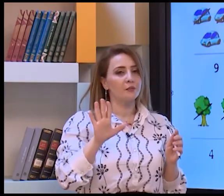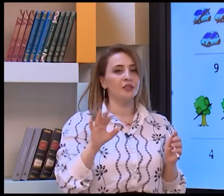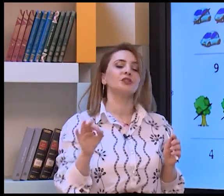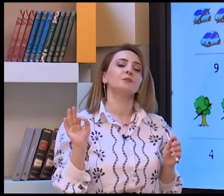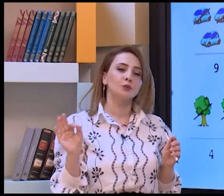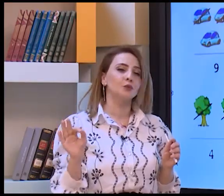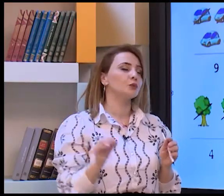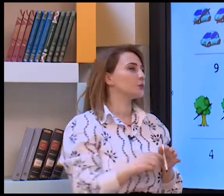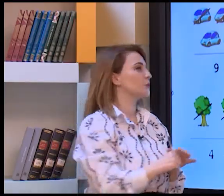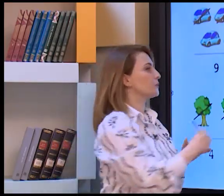5, düzdür.